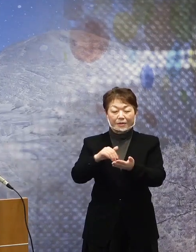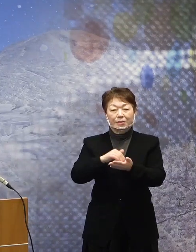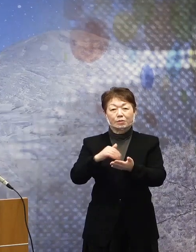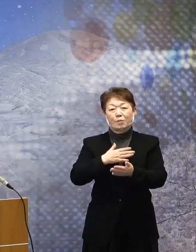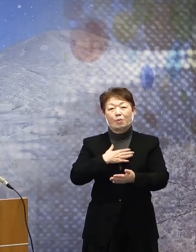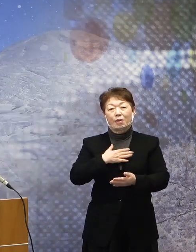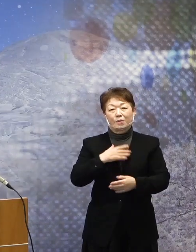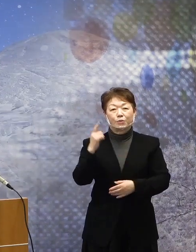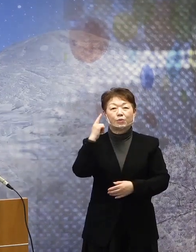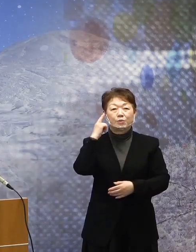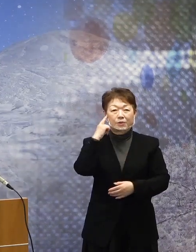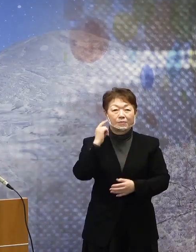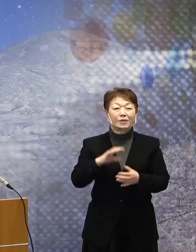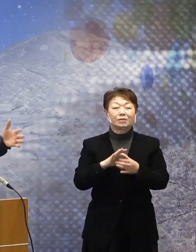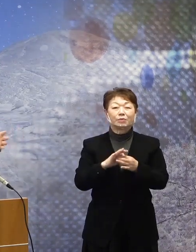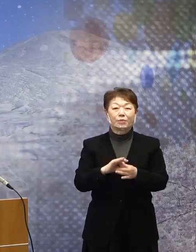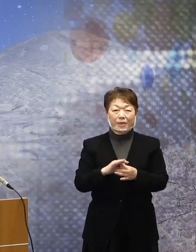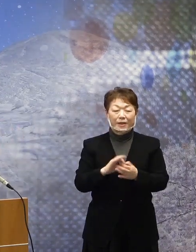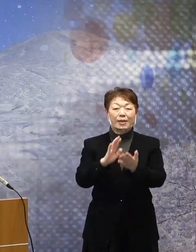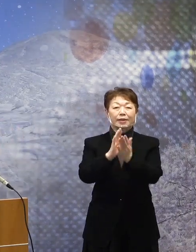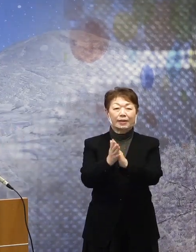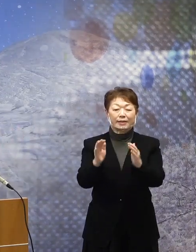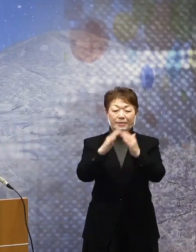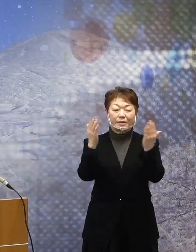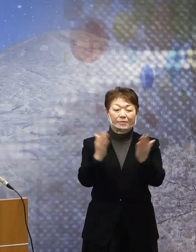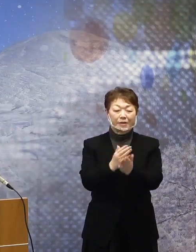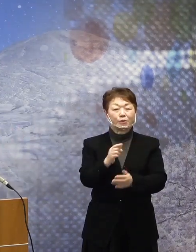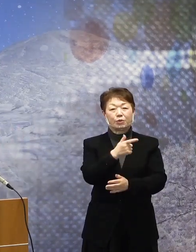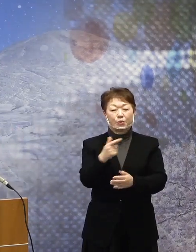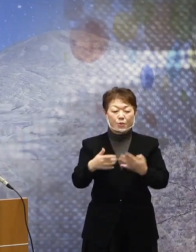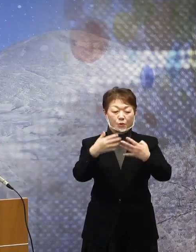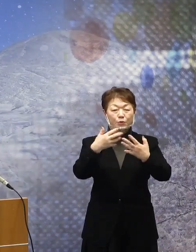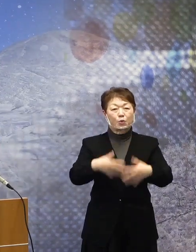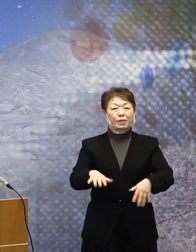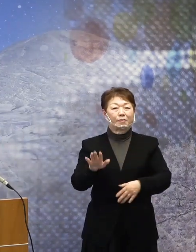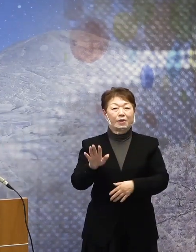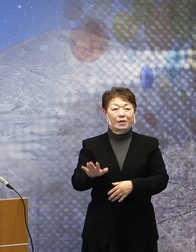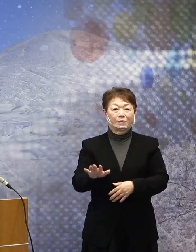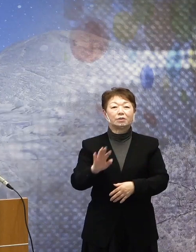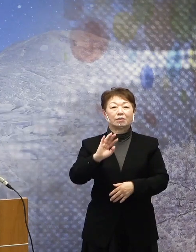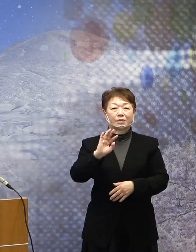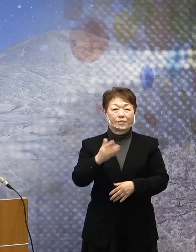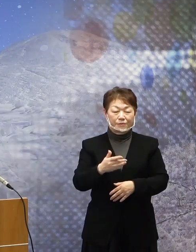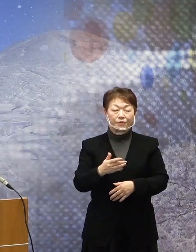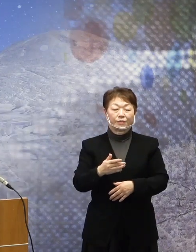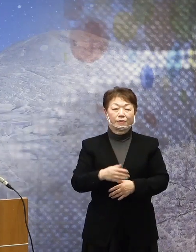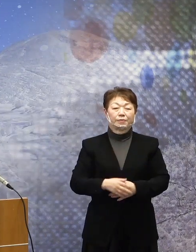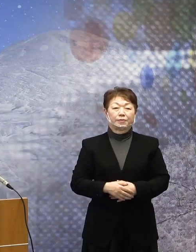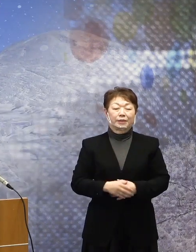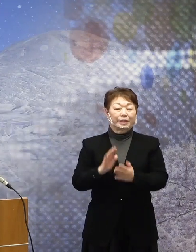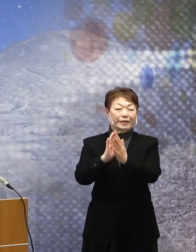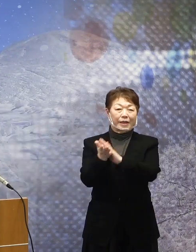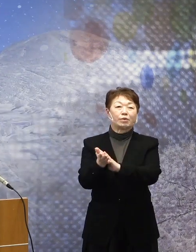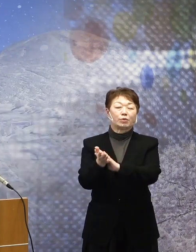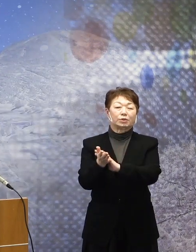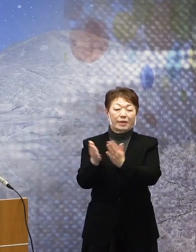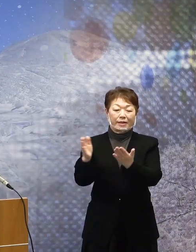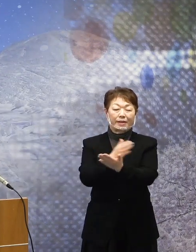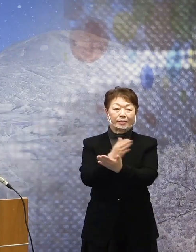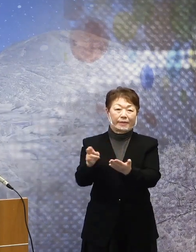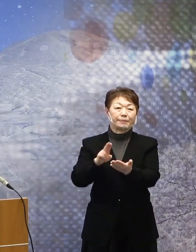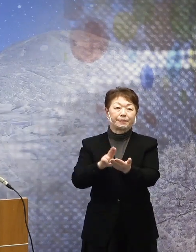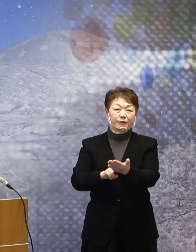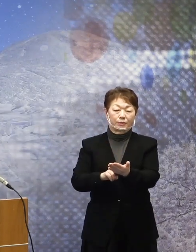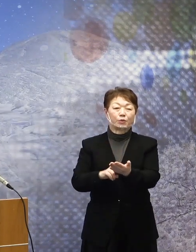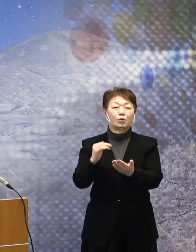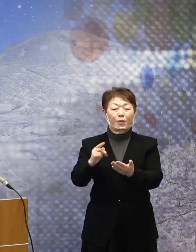かる数字の一つですので、ちょっと県全体のとかいろいろありますけど、条件はありますけど、一定程度分かる前提で県としてもご判断いただけるということは